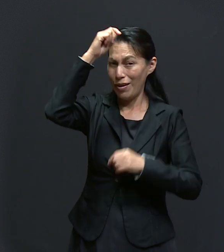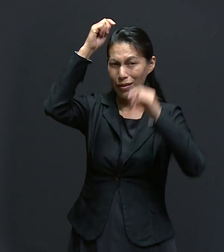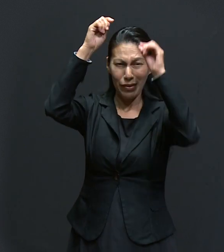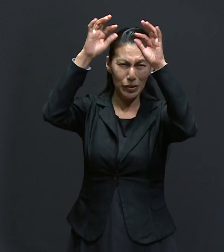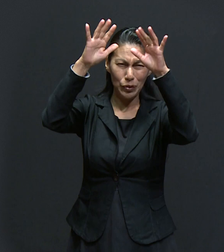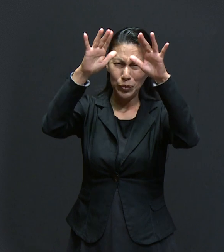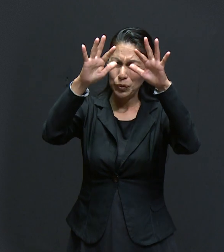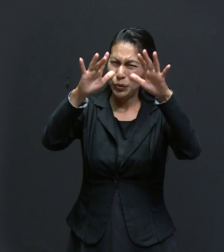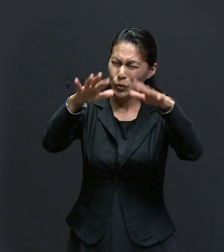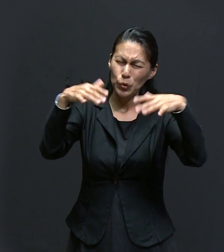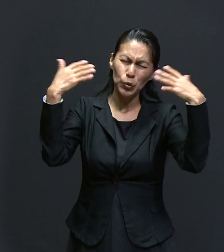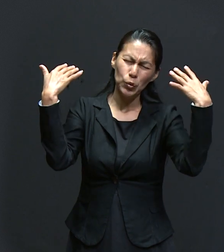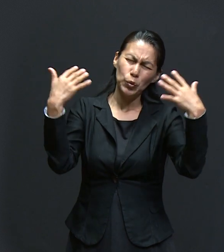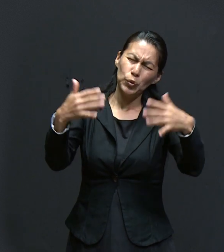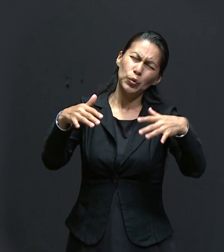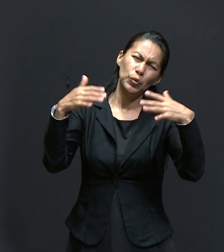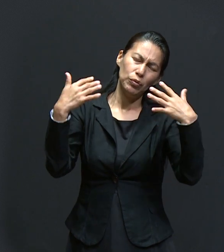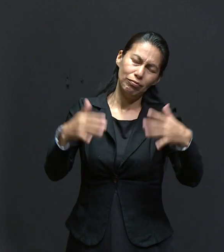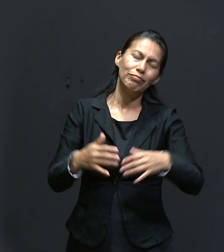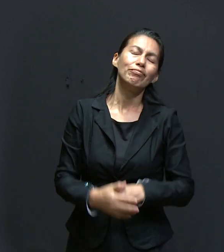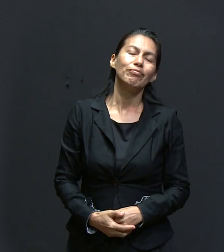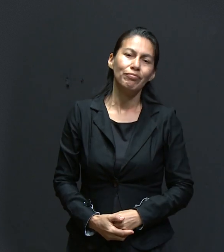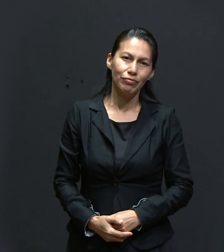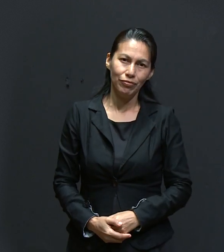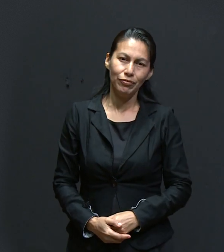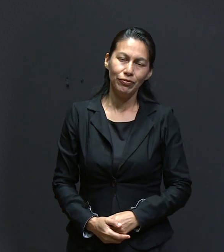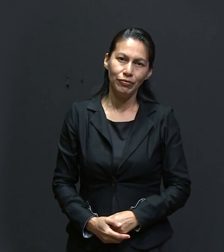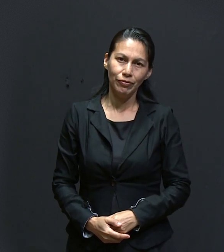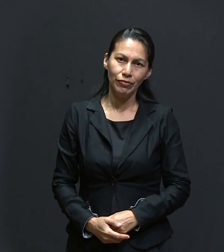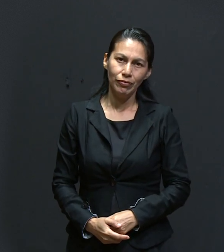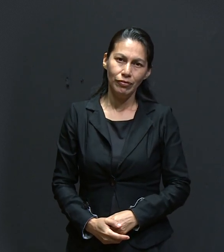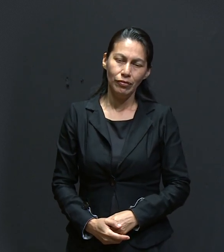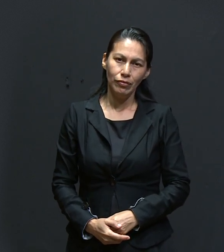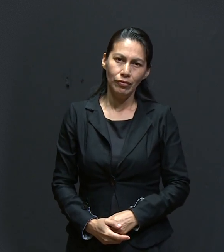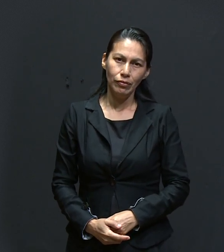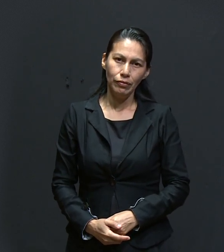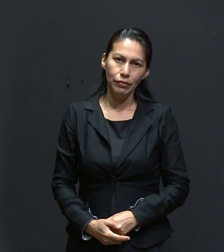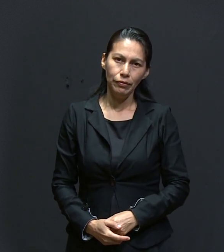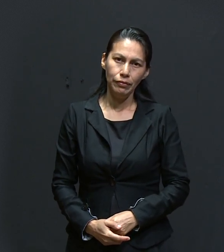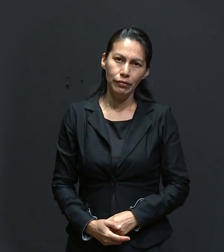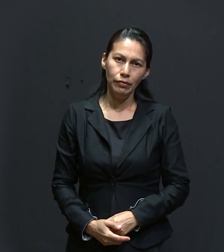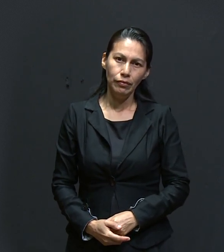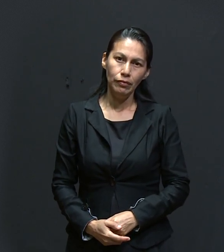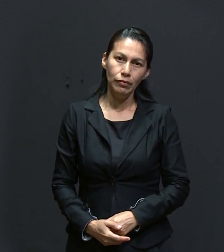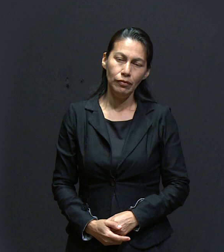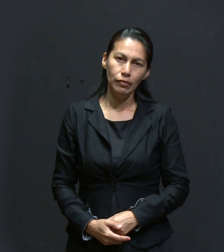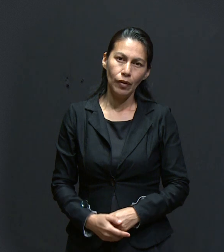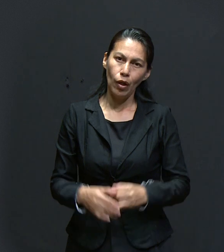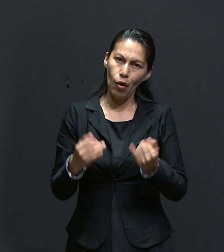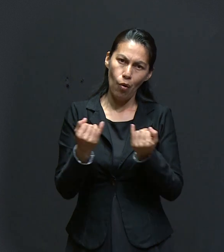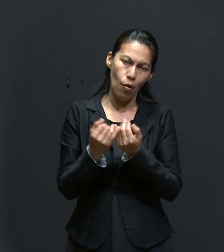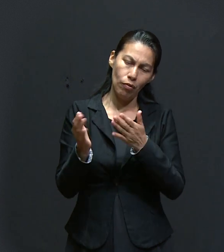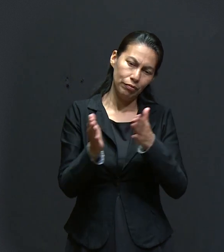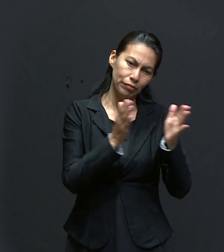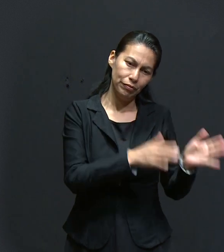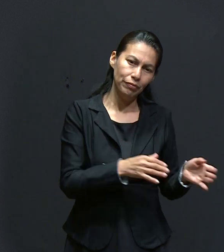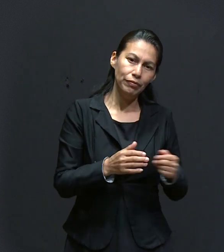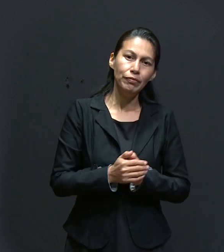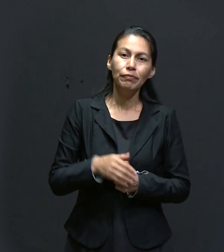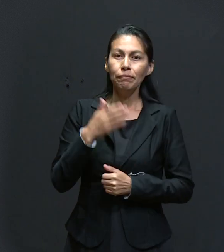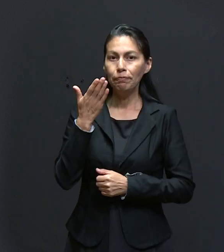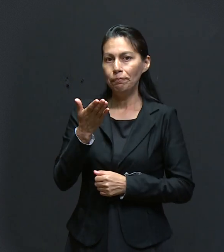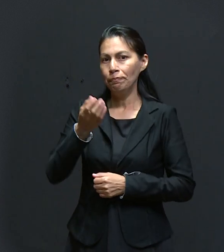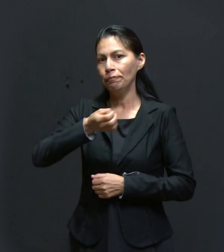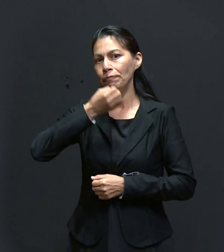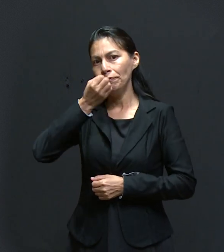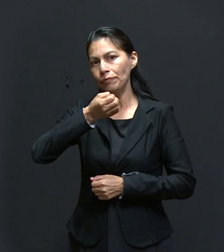sobre abundante entonces tenemos también los siguientes pedidos de oración